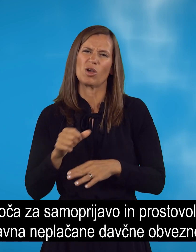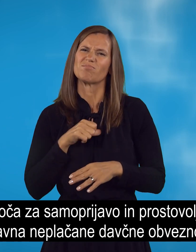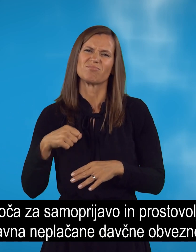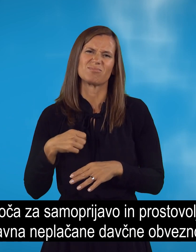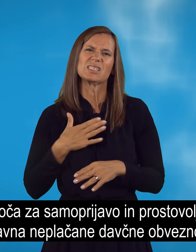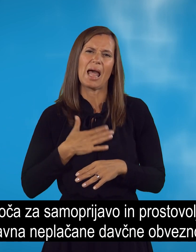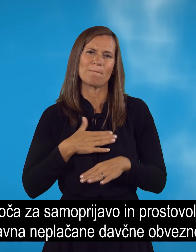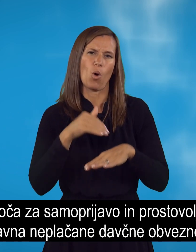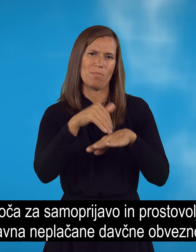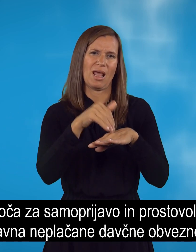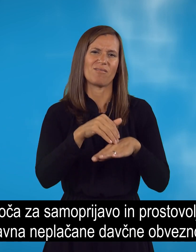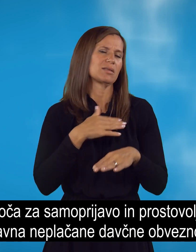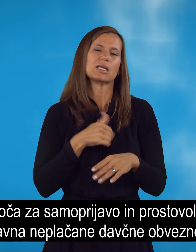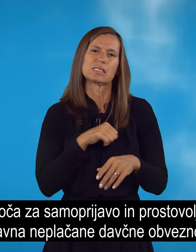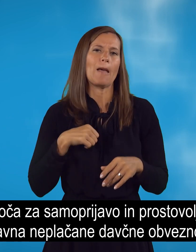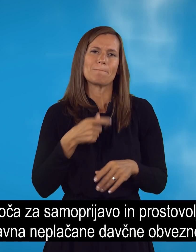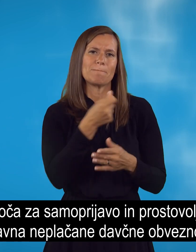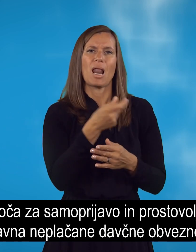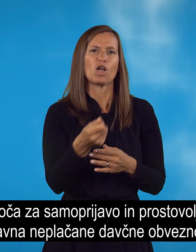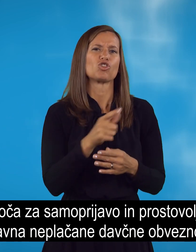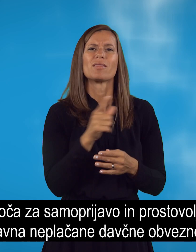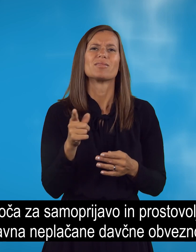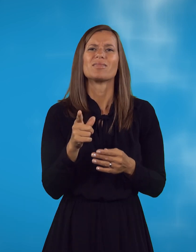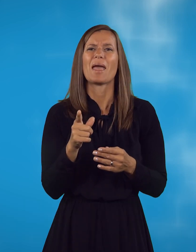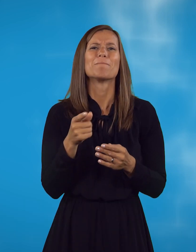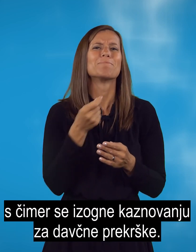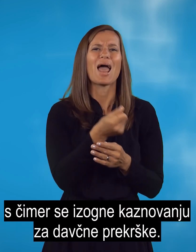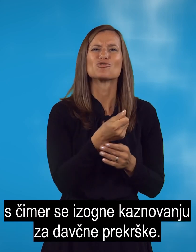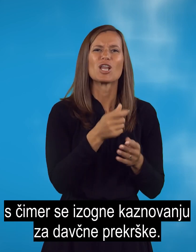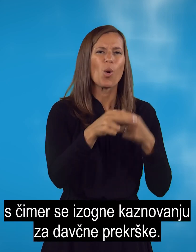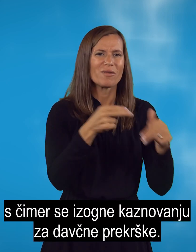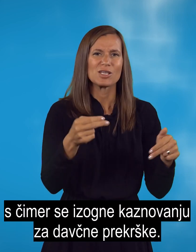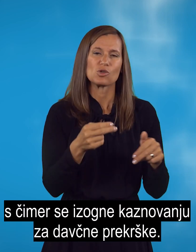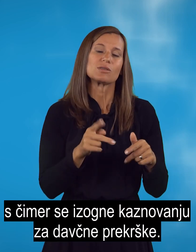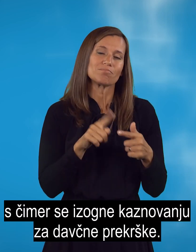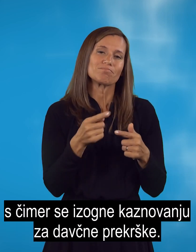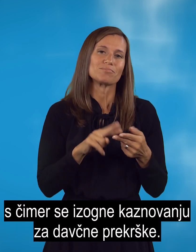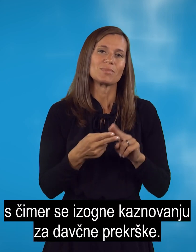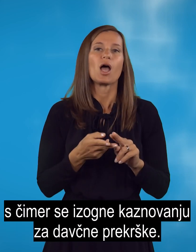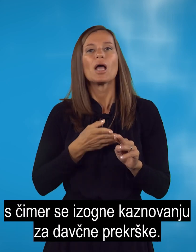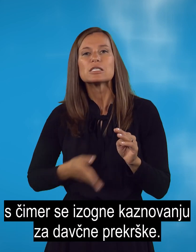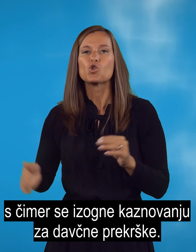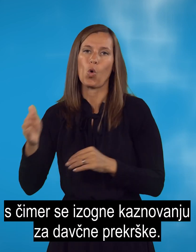in prostovoljno poravna neplačane davčne obveznosti, s čimer se izogne kaznovanju za davčne prekrške.